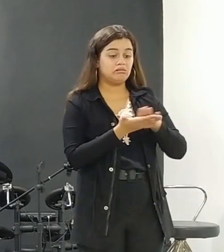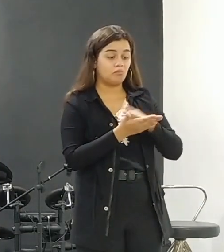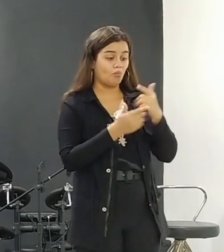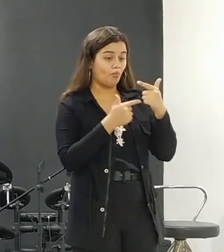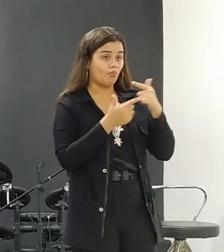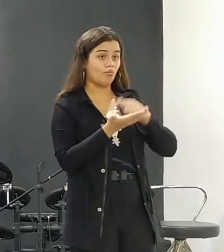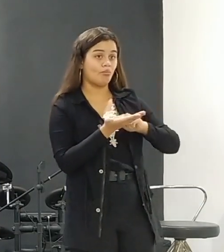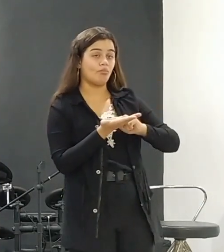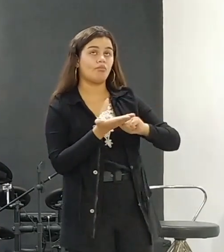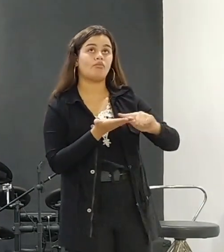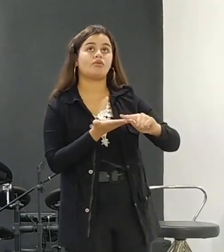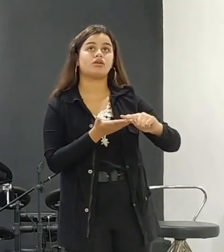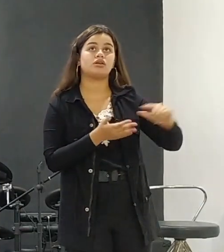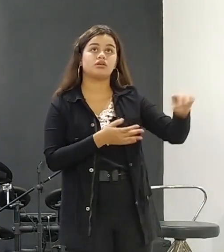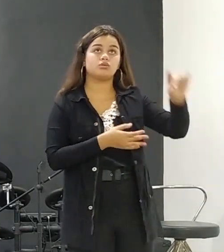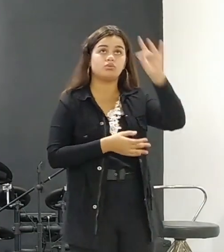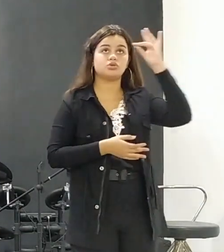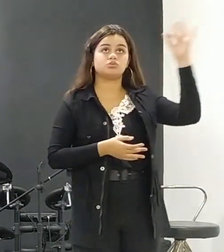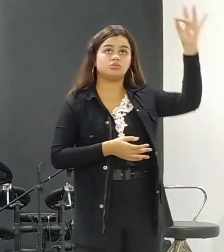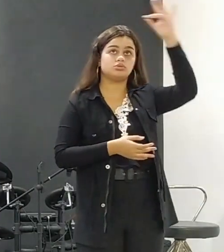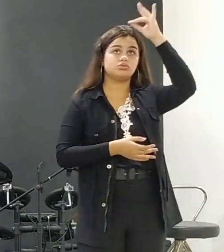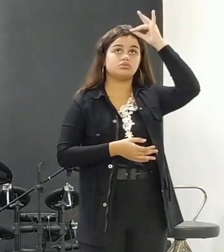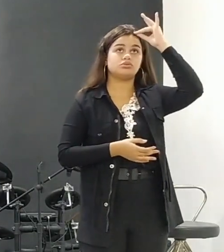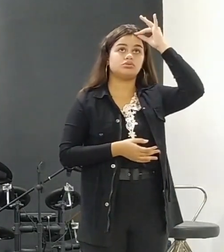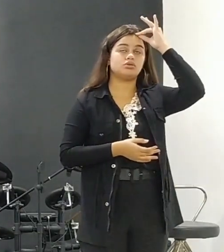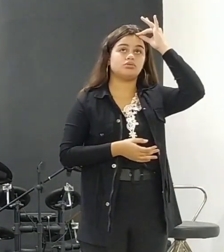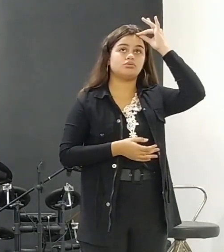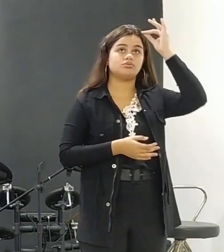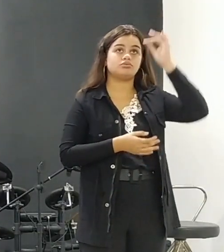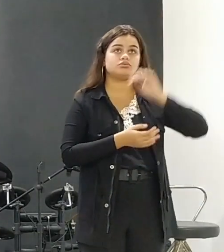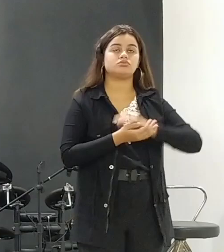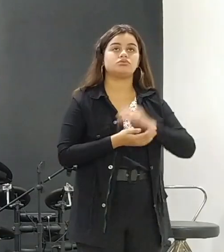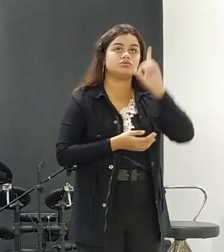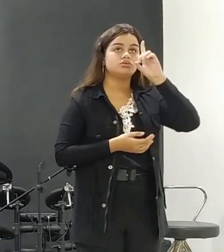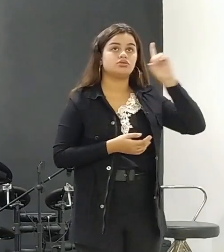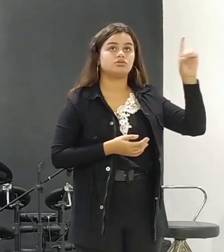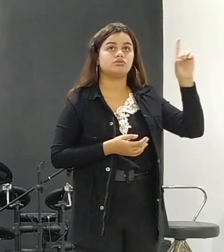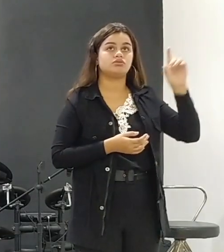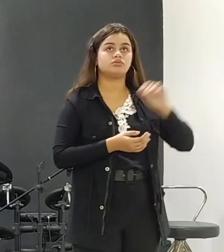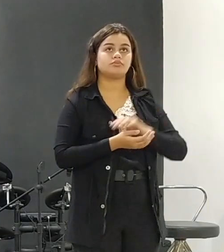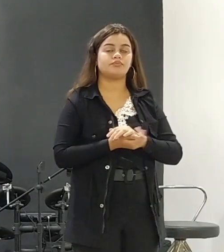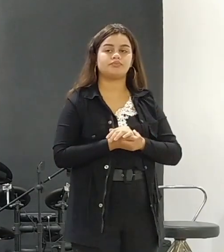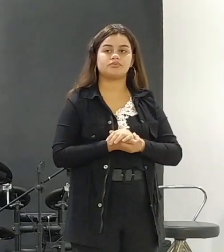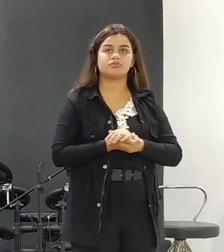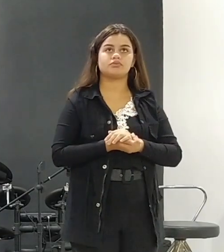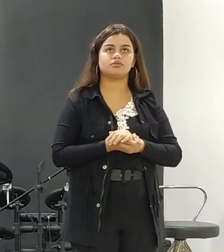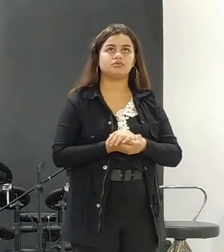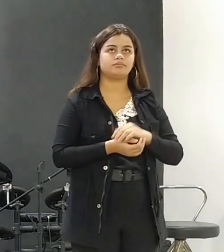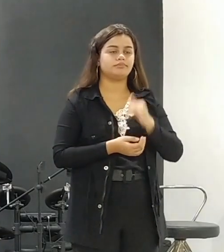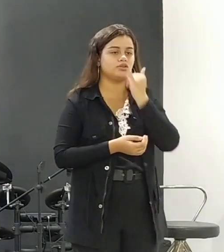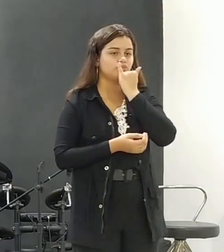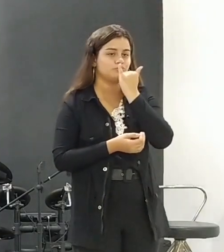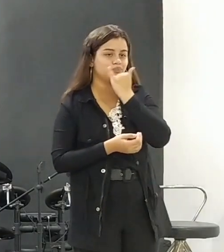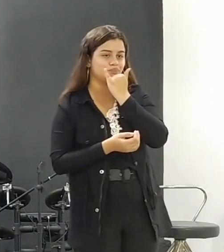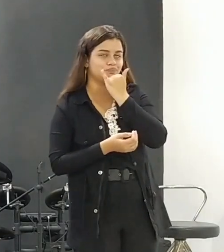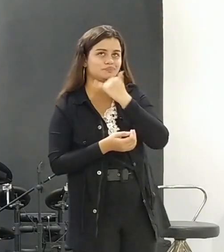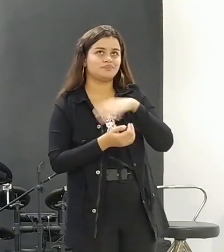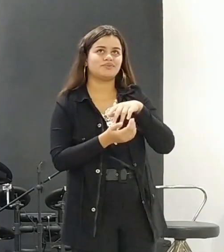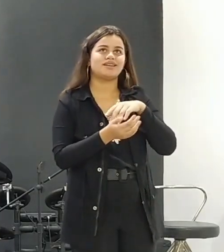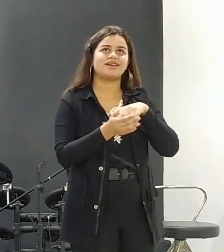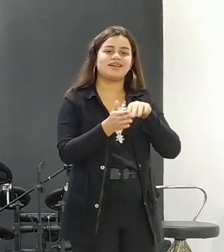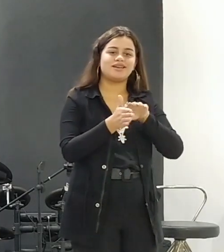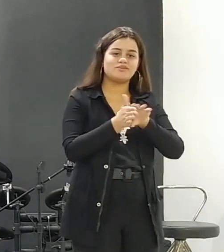abismo, e o Espírito de Deus se movia sobre a face das águas. Perdão, 1:27, muda aí para